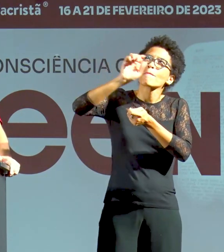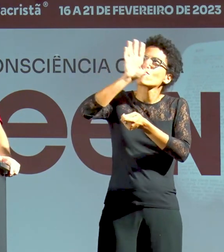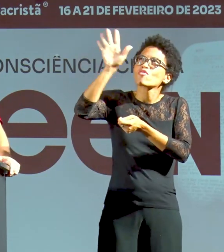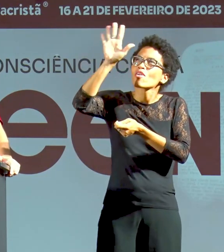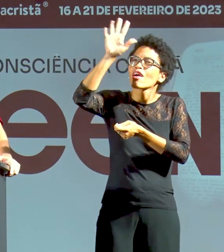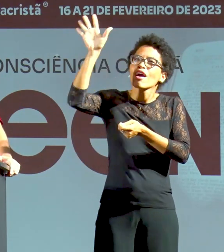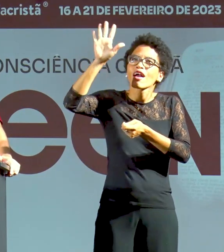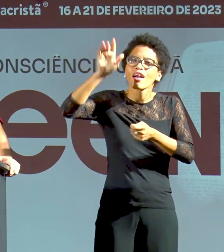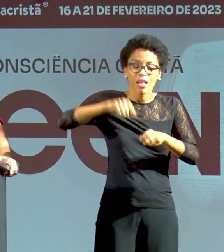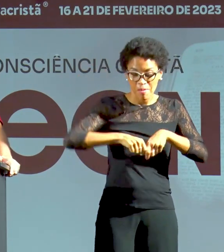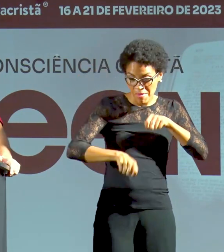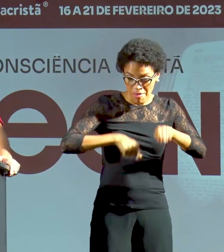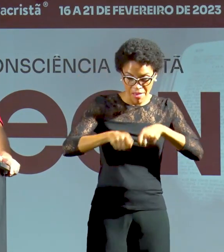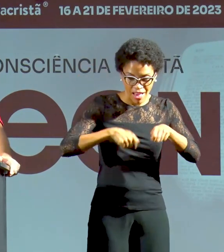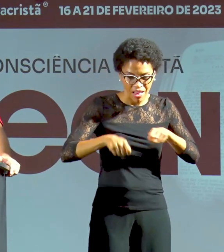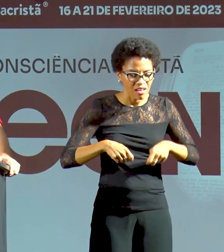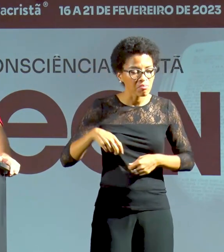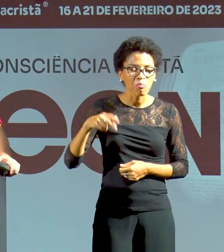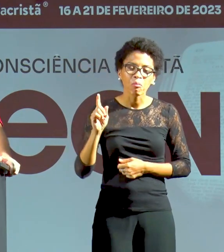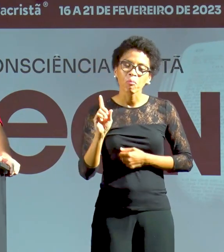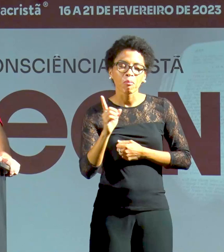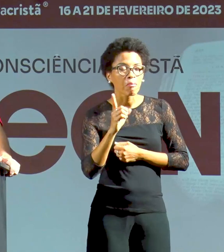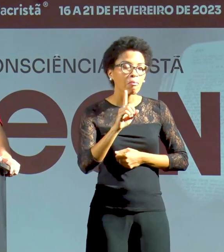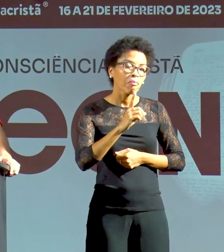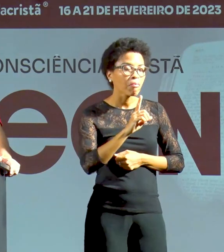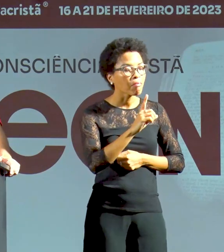em bike e andar à toa pela rua